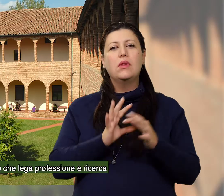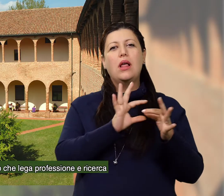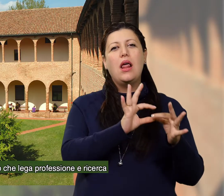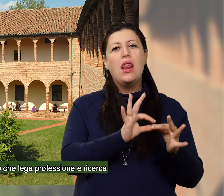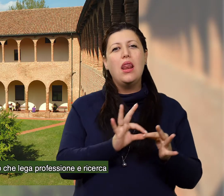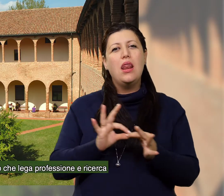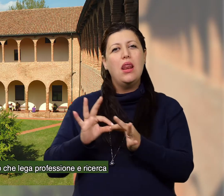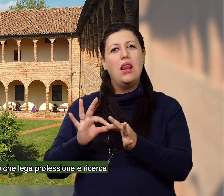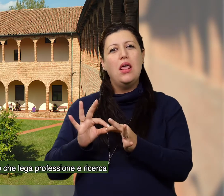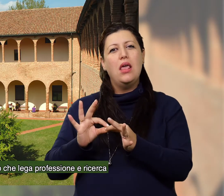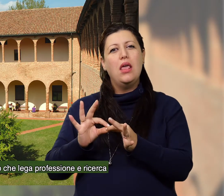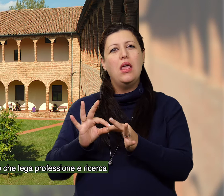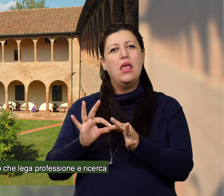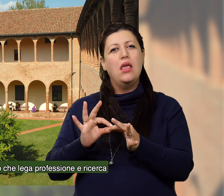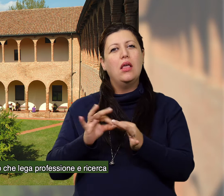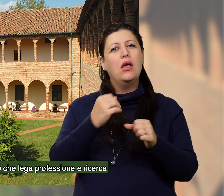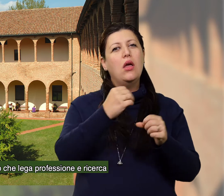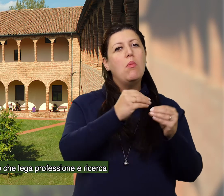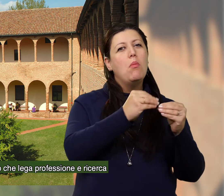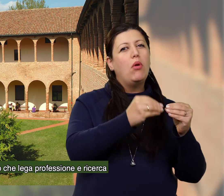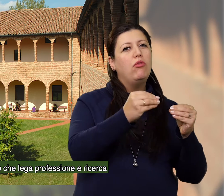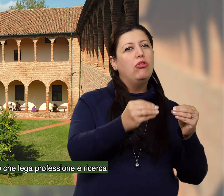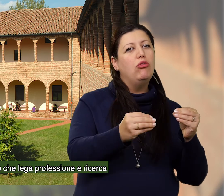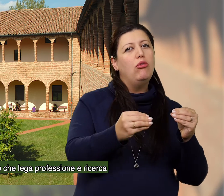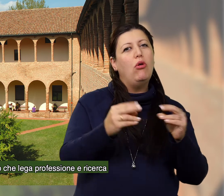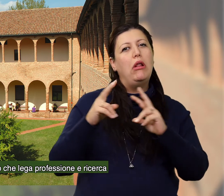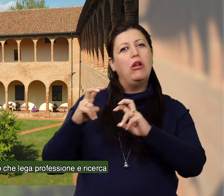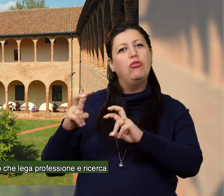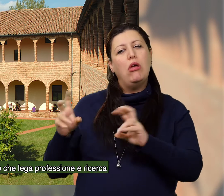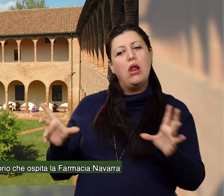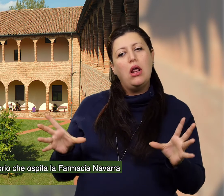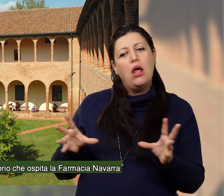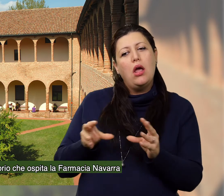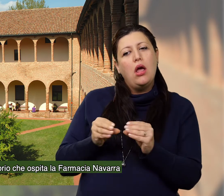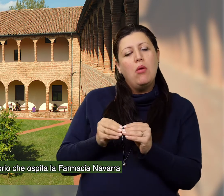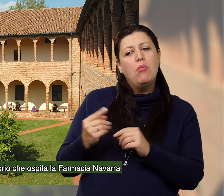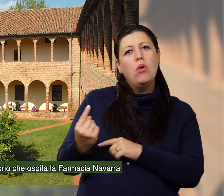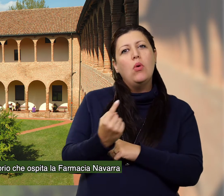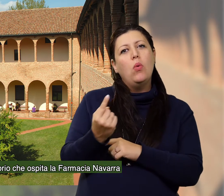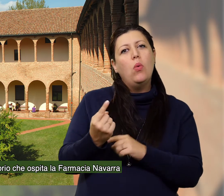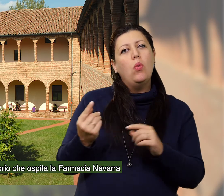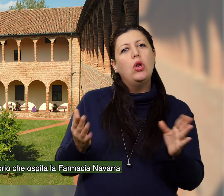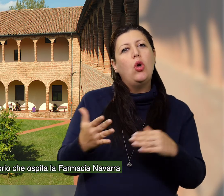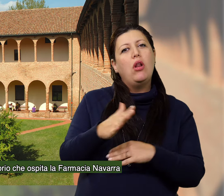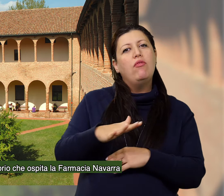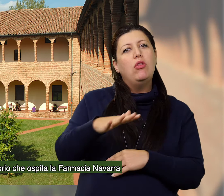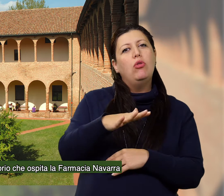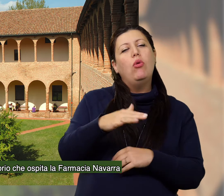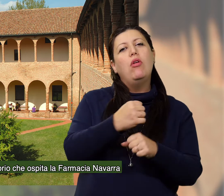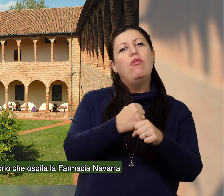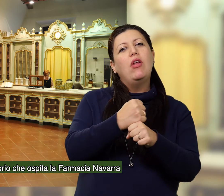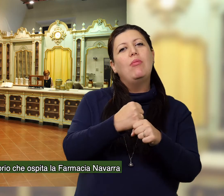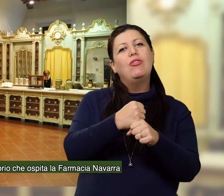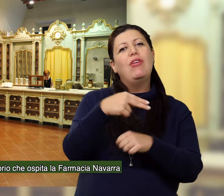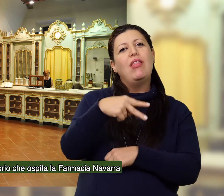in un connubio che lega professione e ricerca nello stesso refettorio che